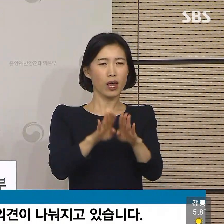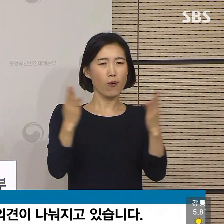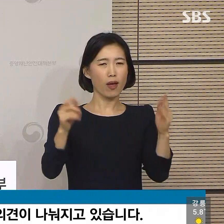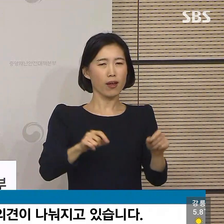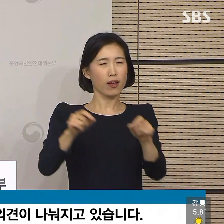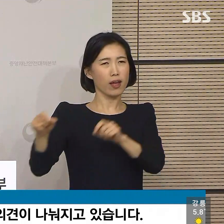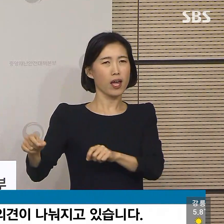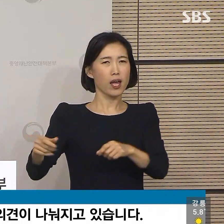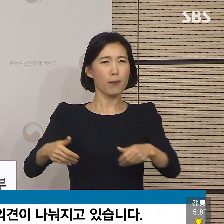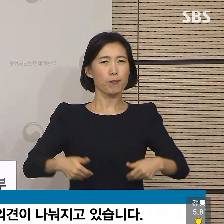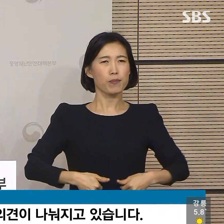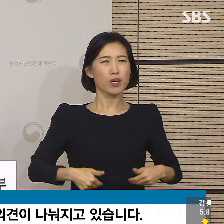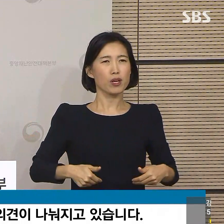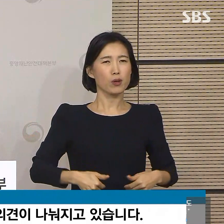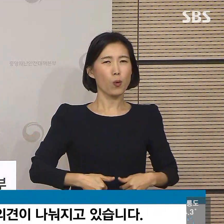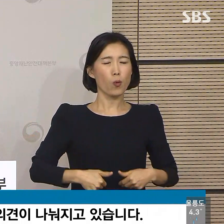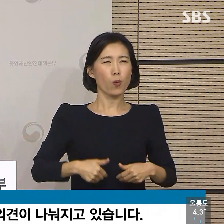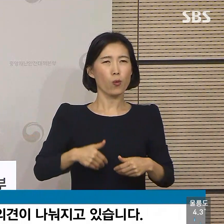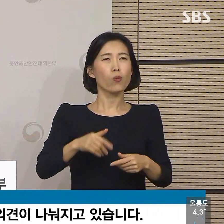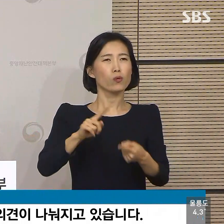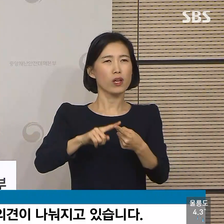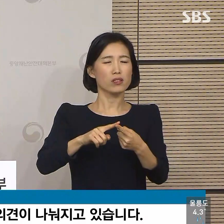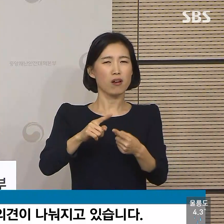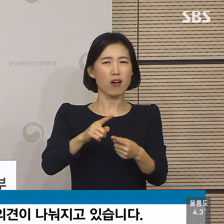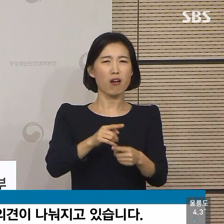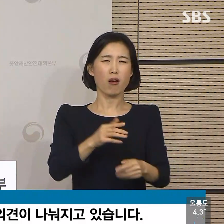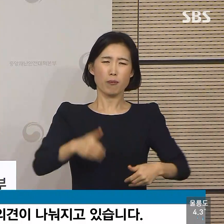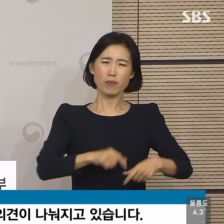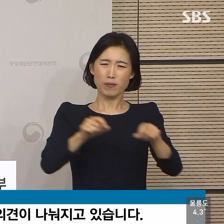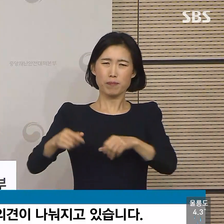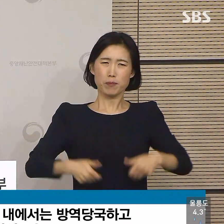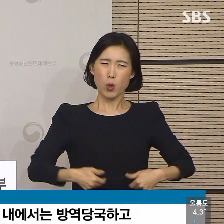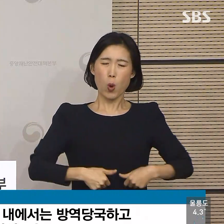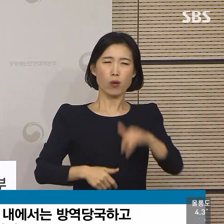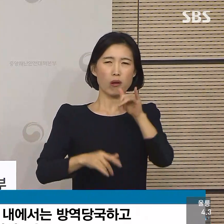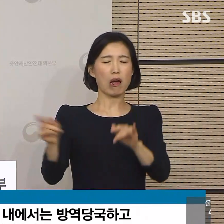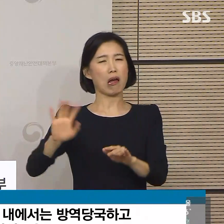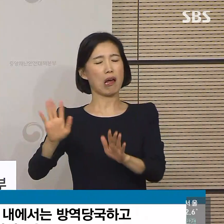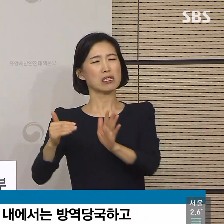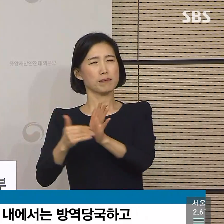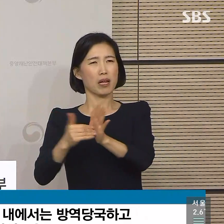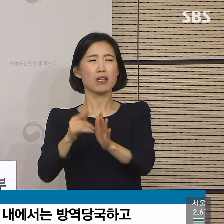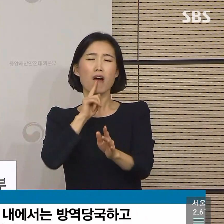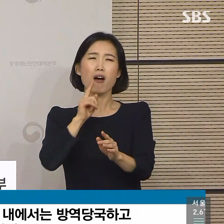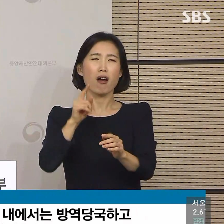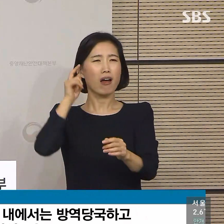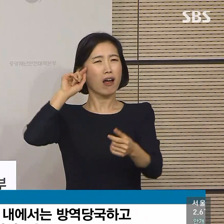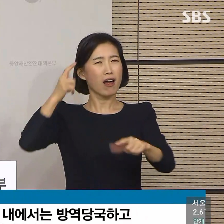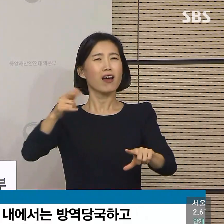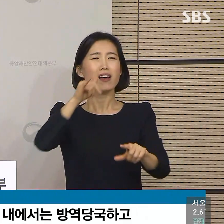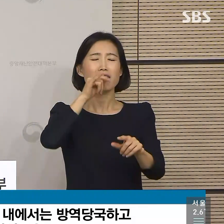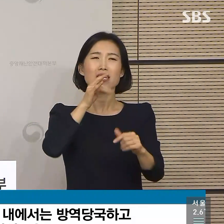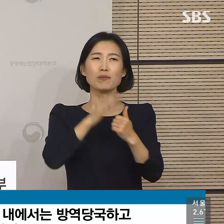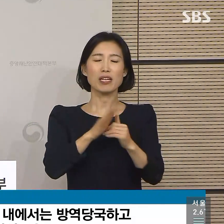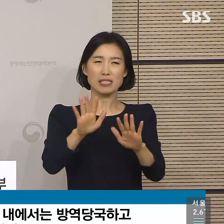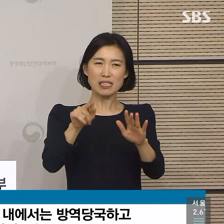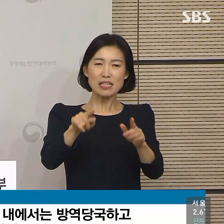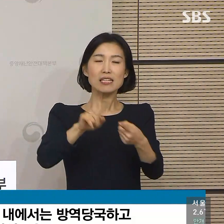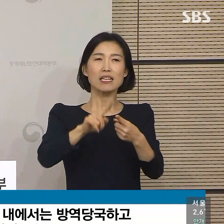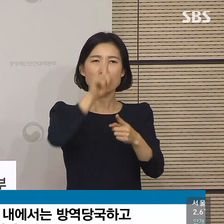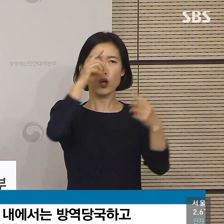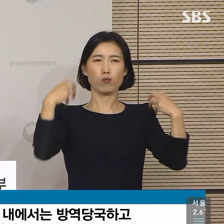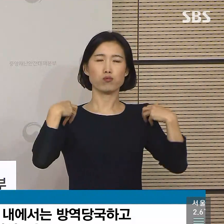필요성에 대해서는 의견이 좀 나눠지고 있습니다. 이 부분에 대해서 지금 저희 정부